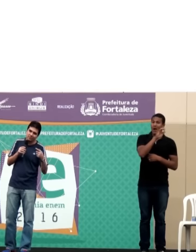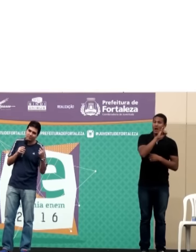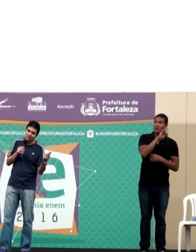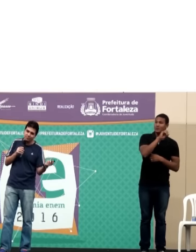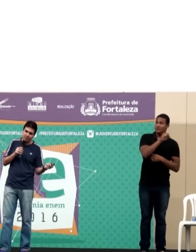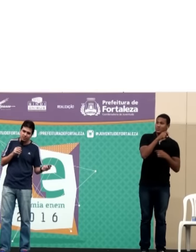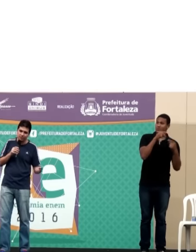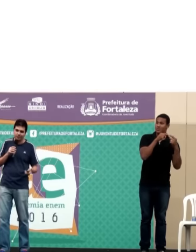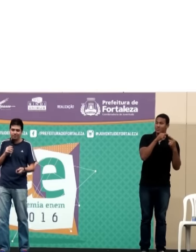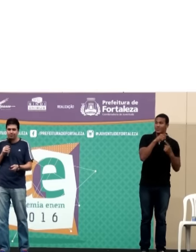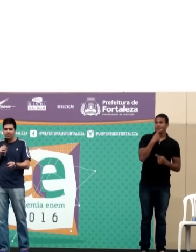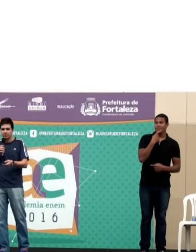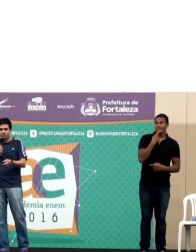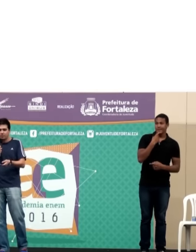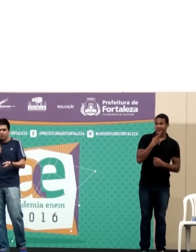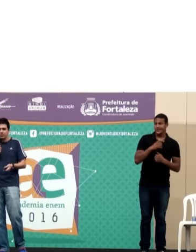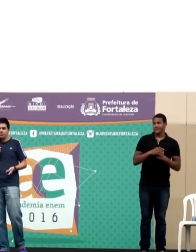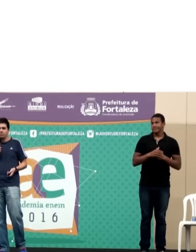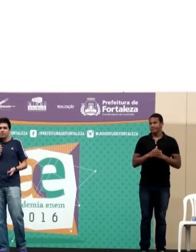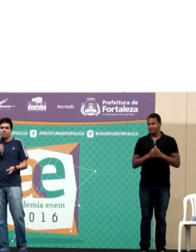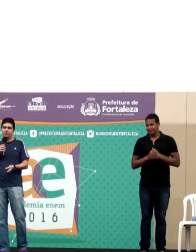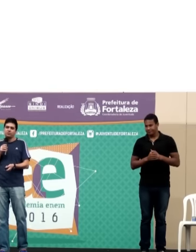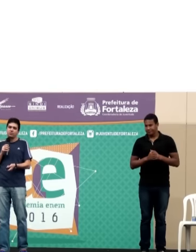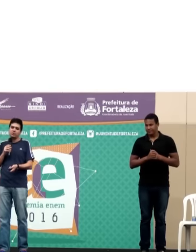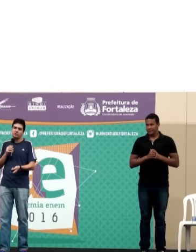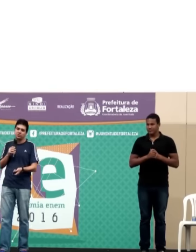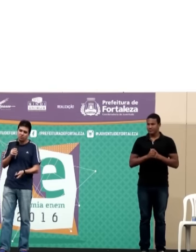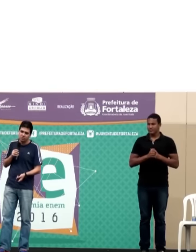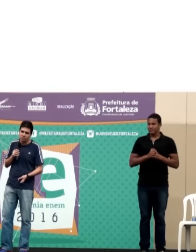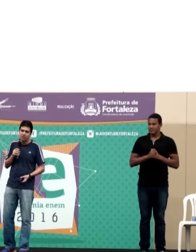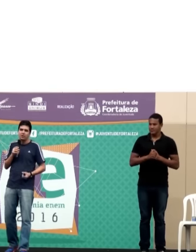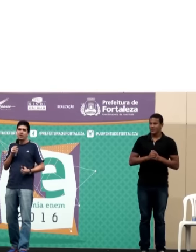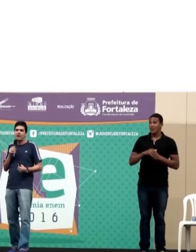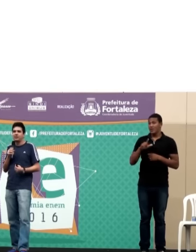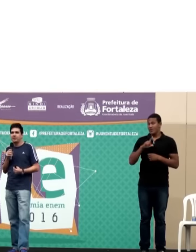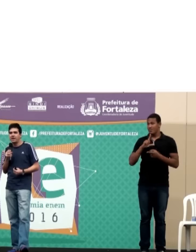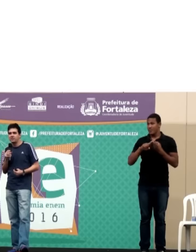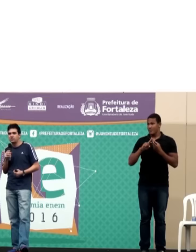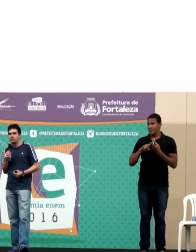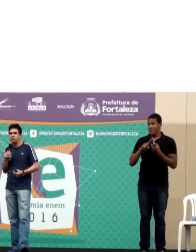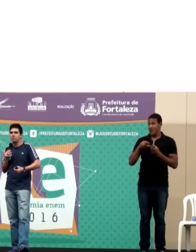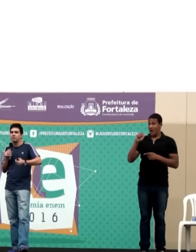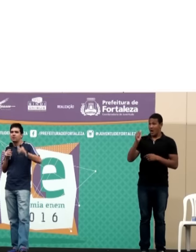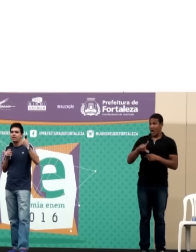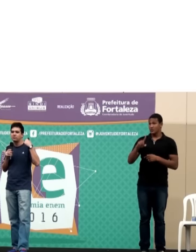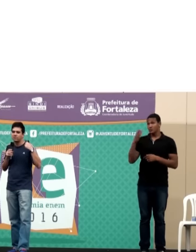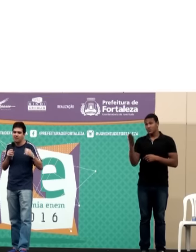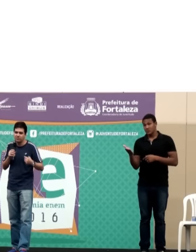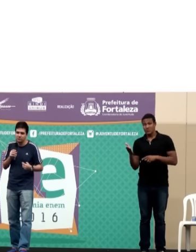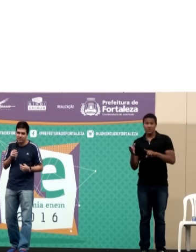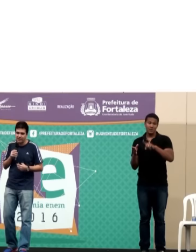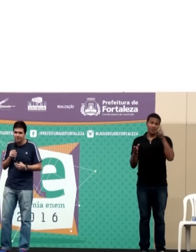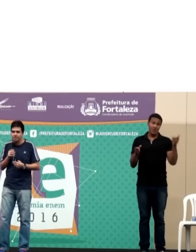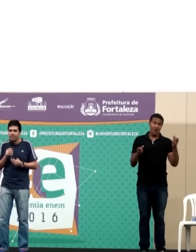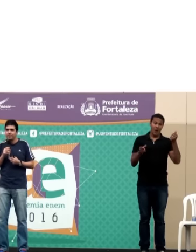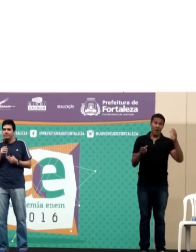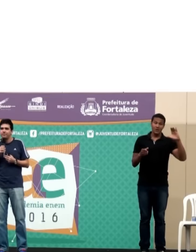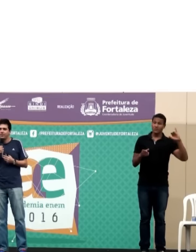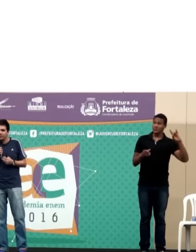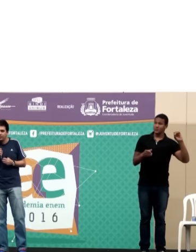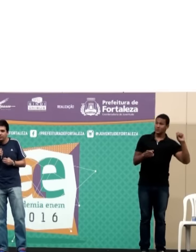quê? Vermelho. E o papel de tornassol, aqui é azul, lá nos ácidos